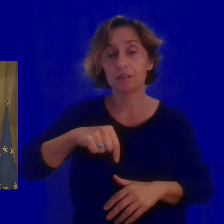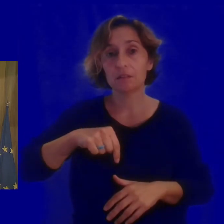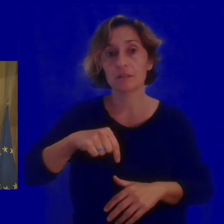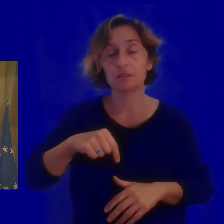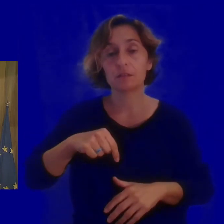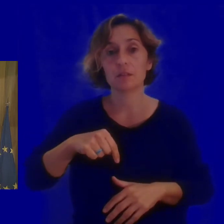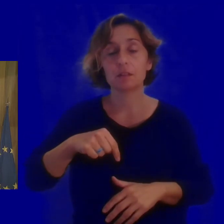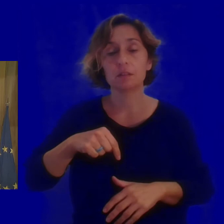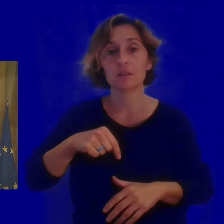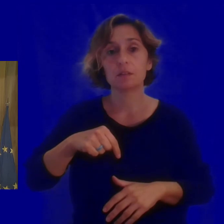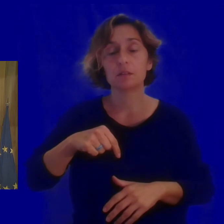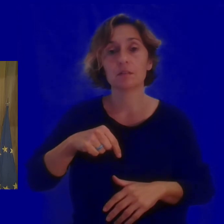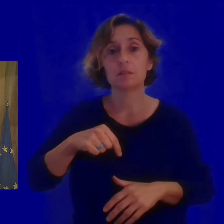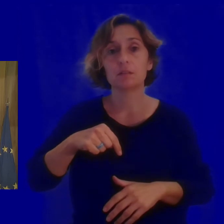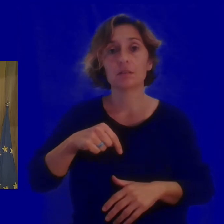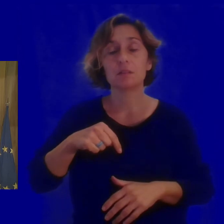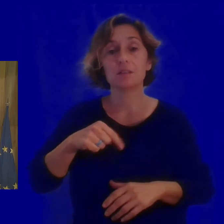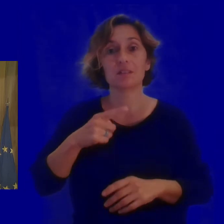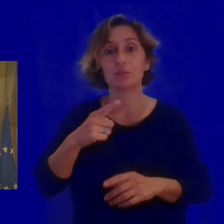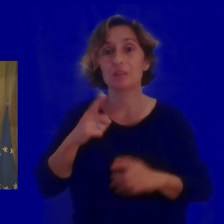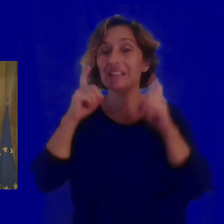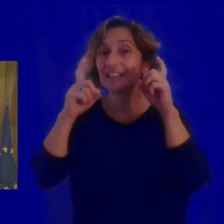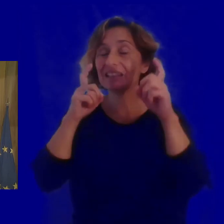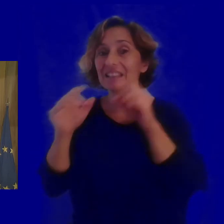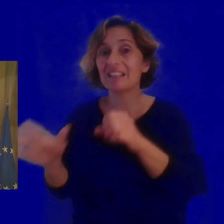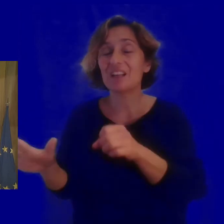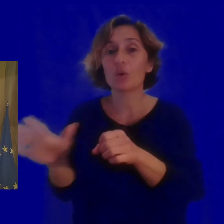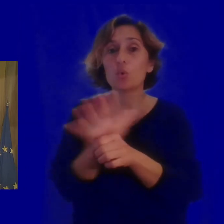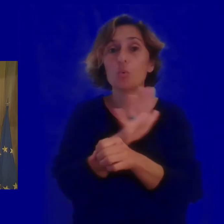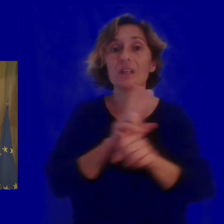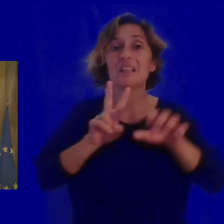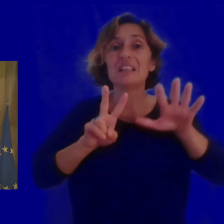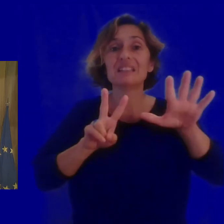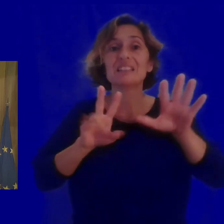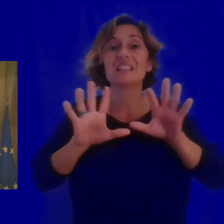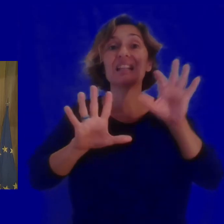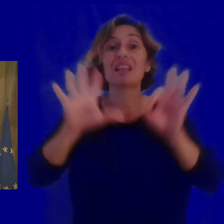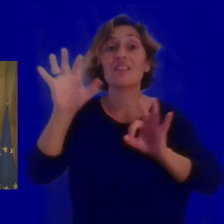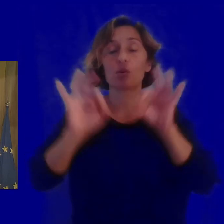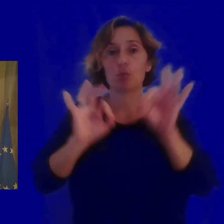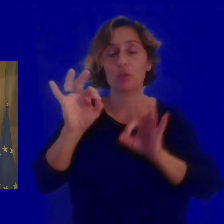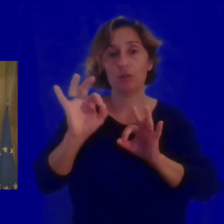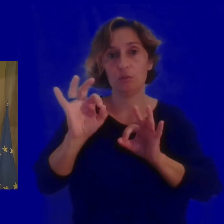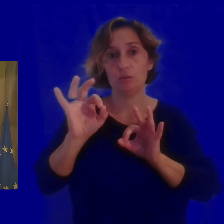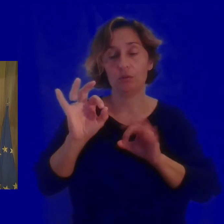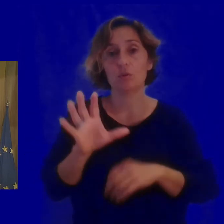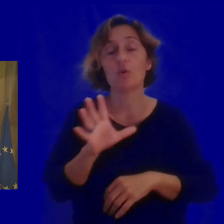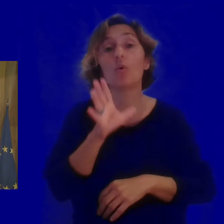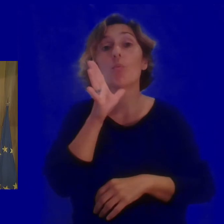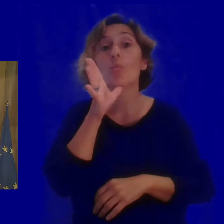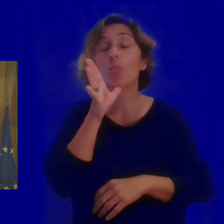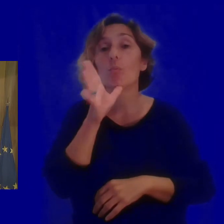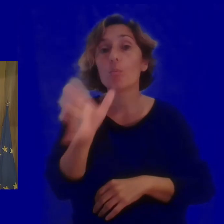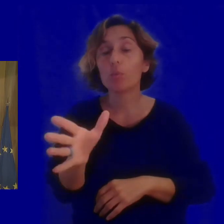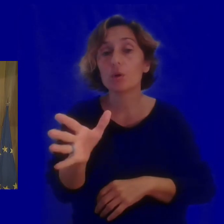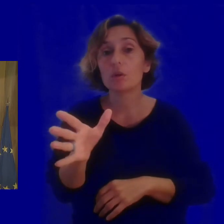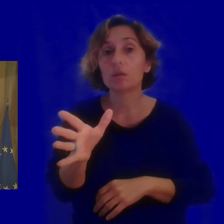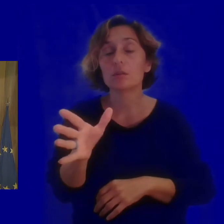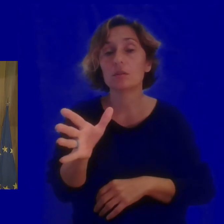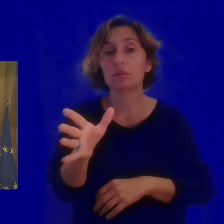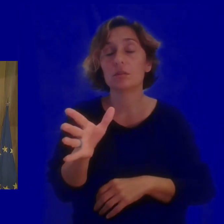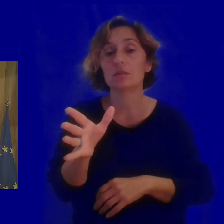digamos que el objetivo de la cobertura se había puesto en un 75%, precisamente por la posibilidad, ¿no?, de